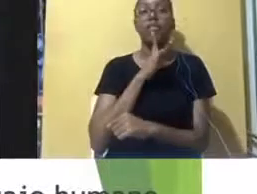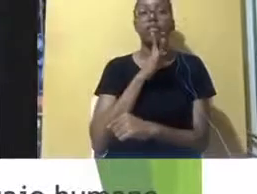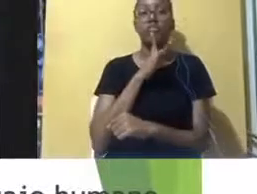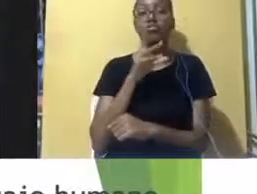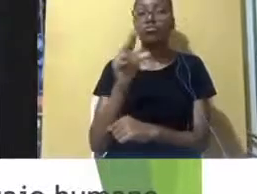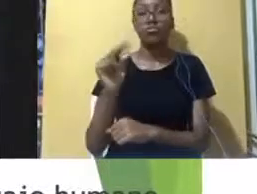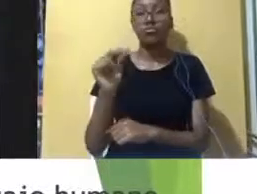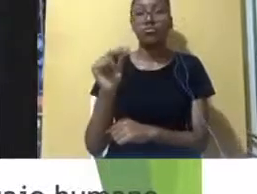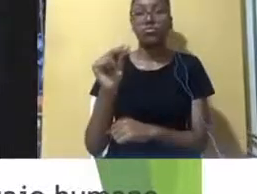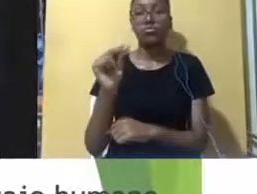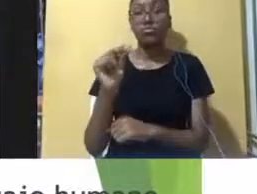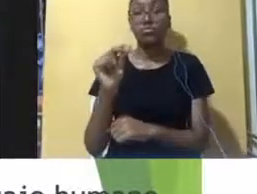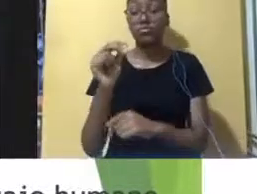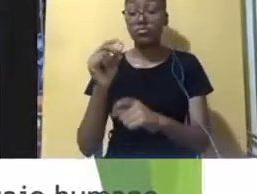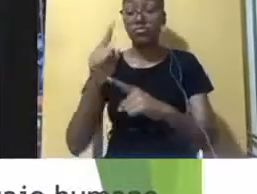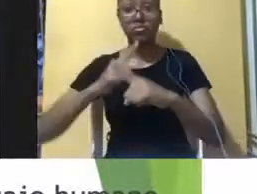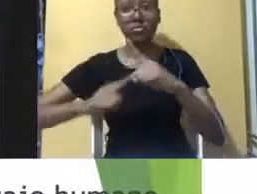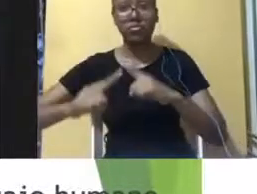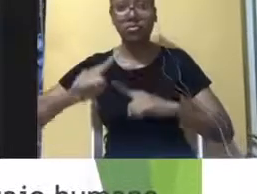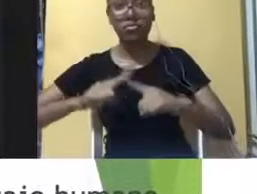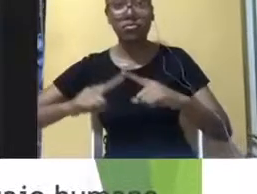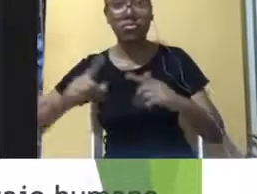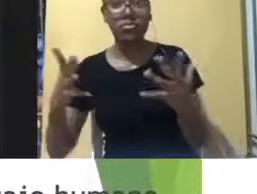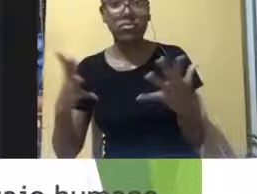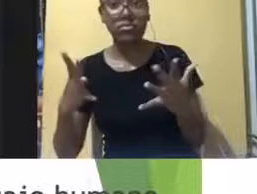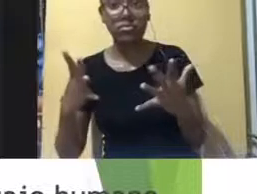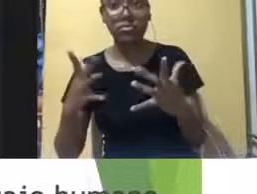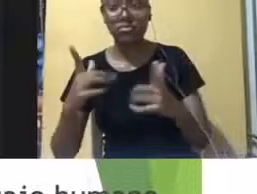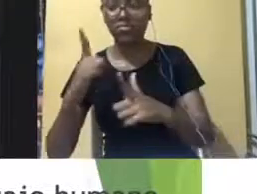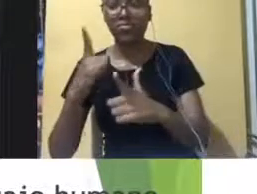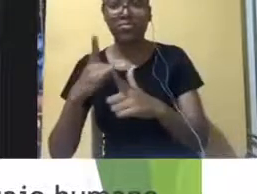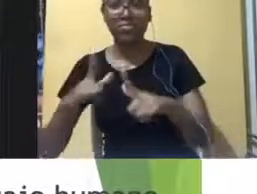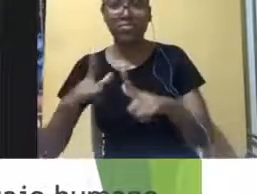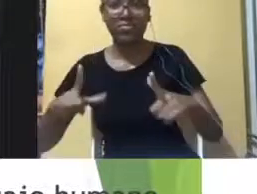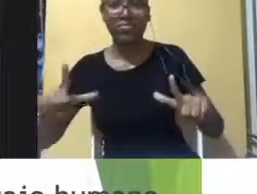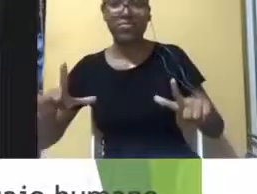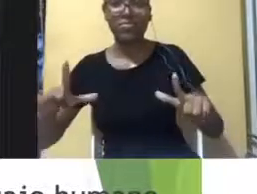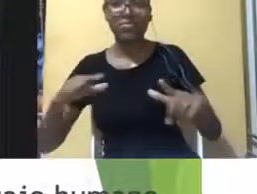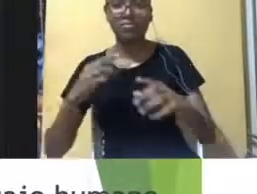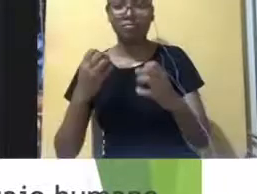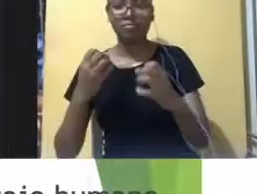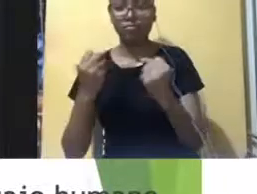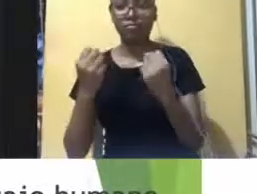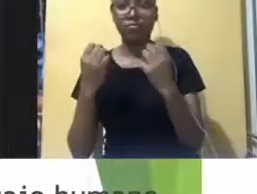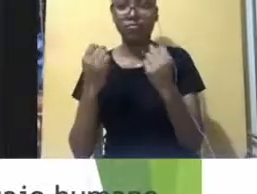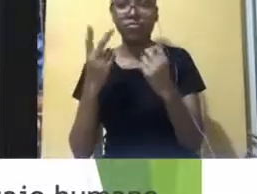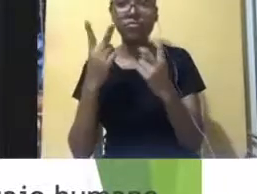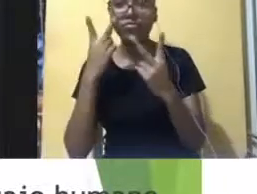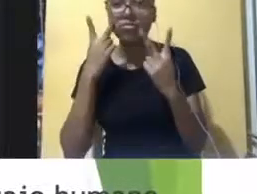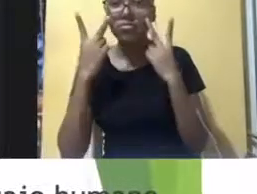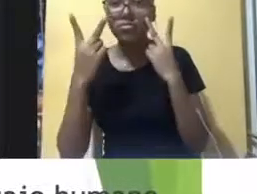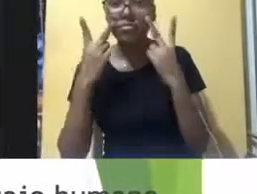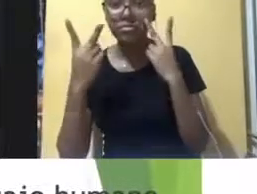tipo de lengua que es visogestual o gestual visual. Eso es importante que lo